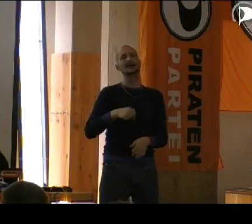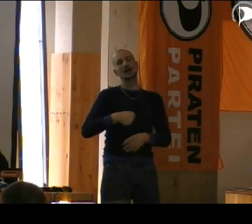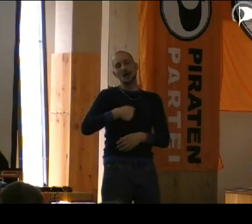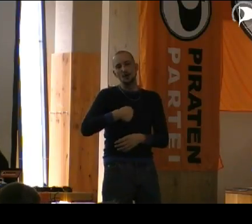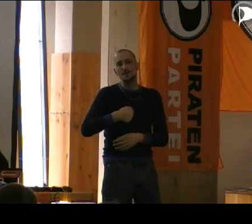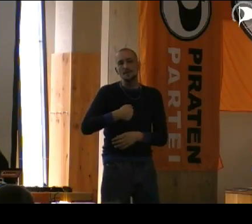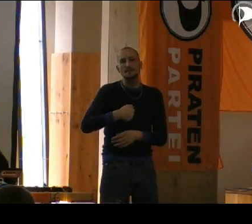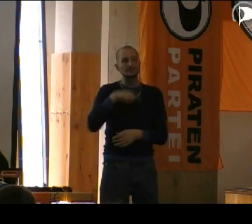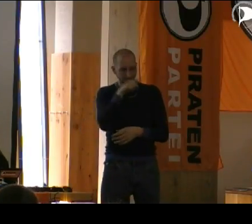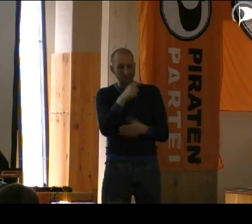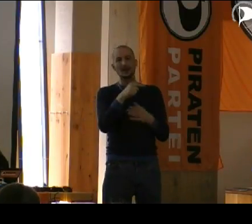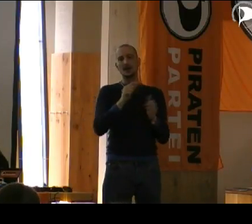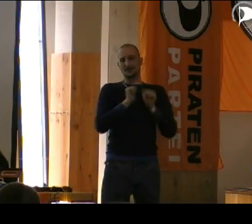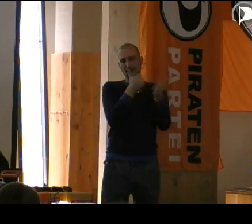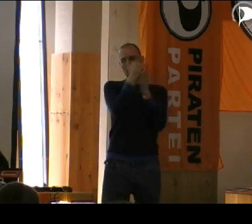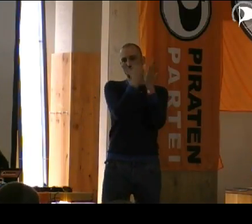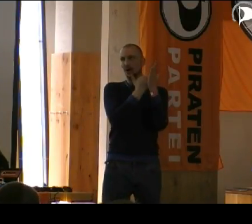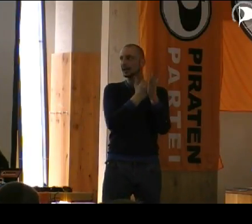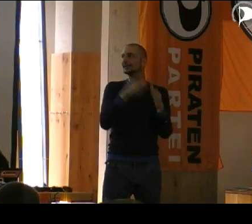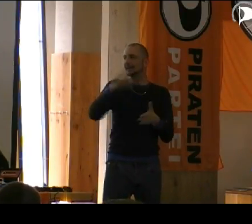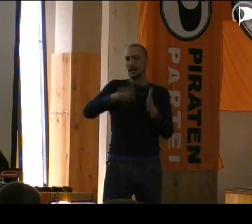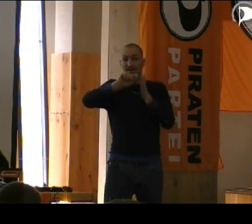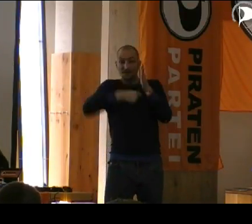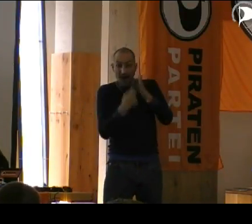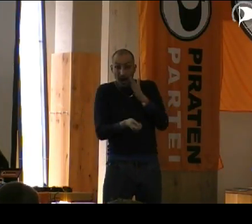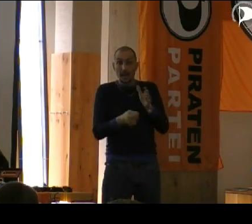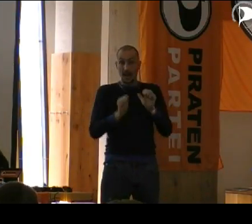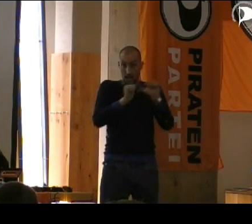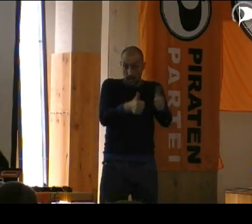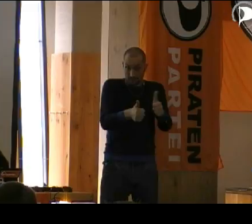das nächste mal mitarbeiter